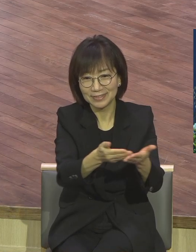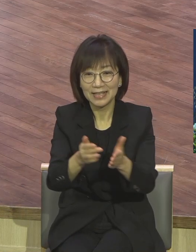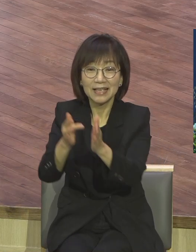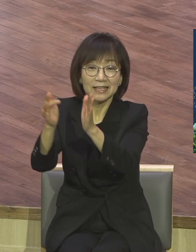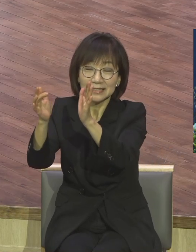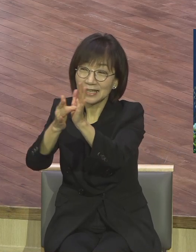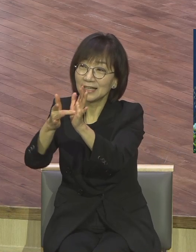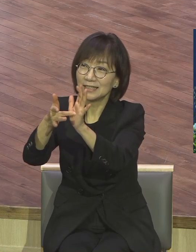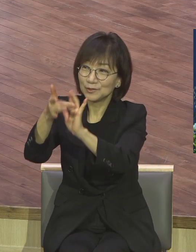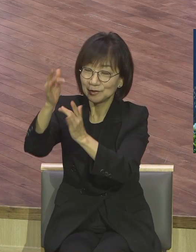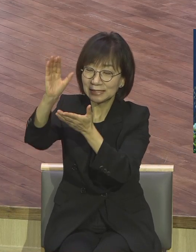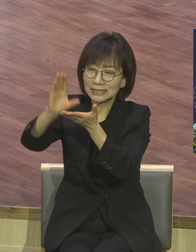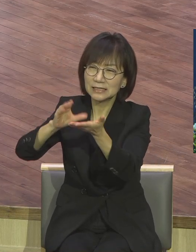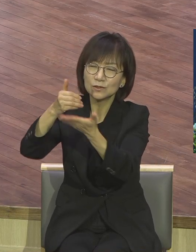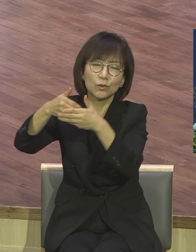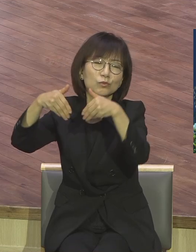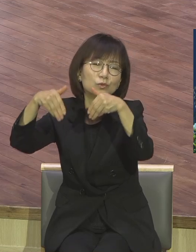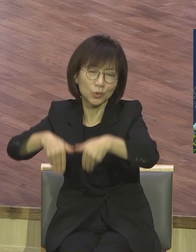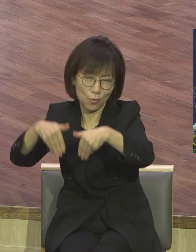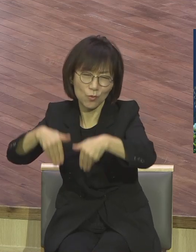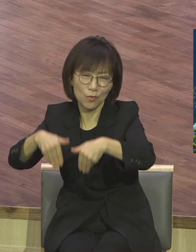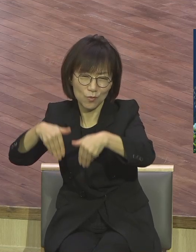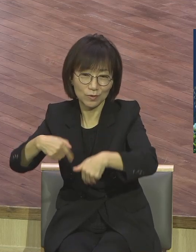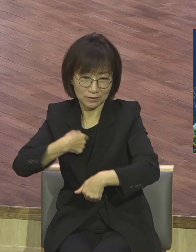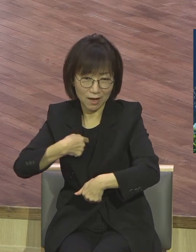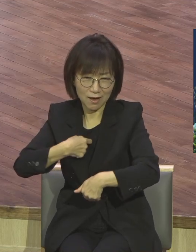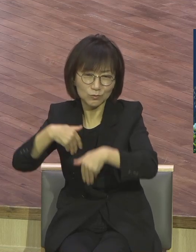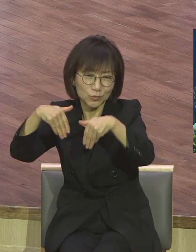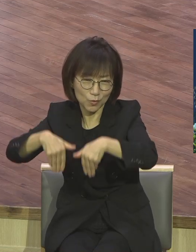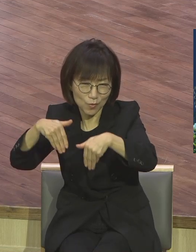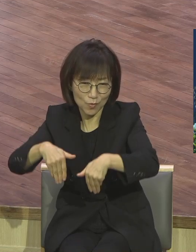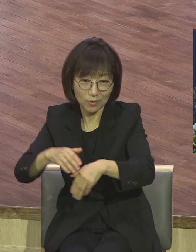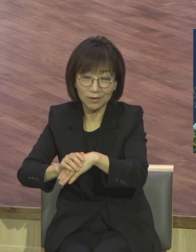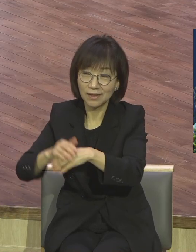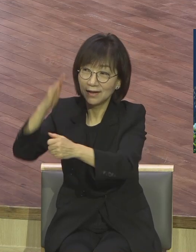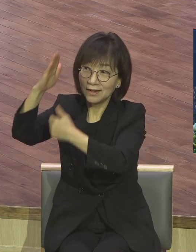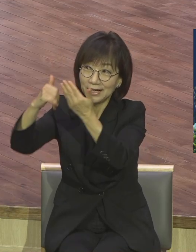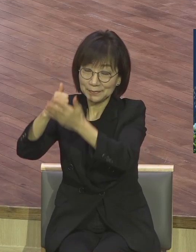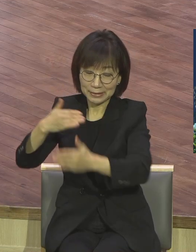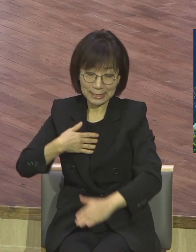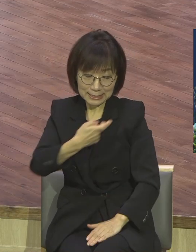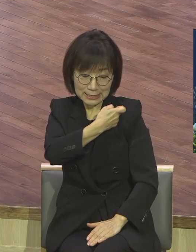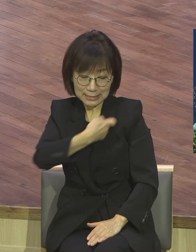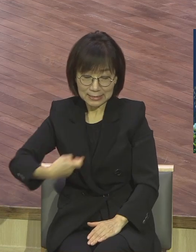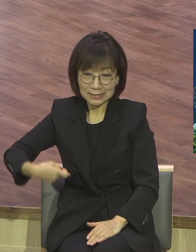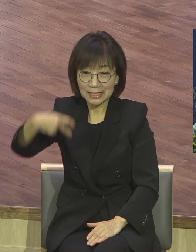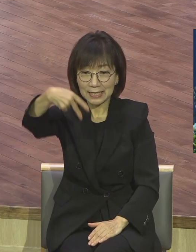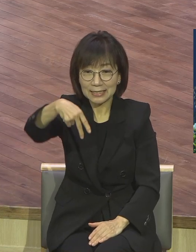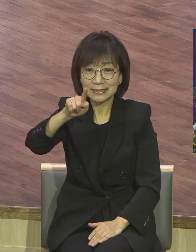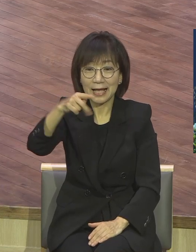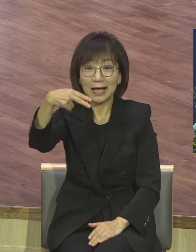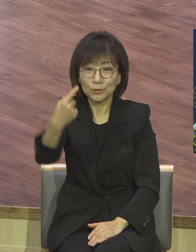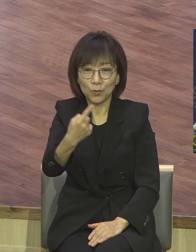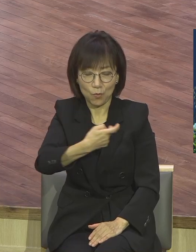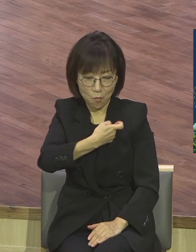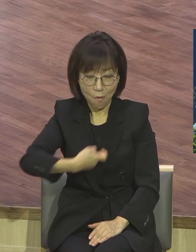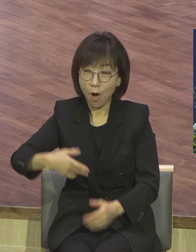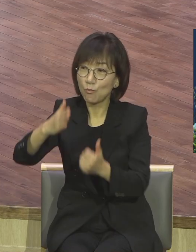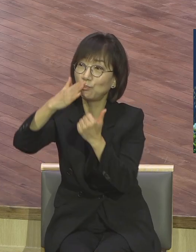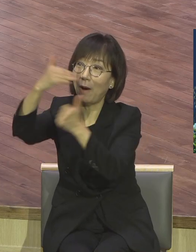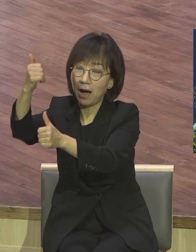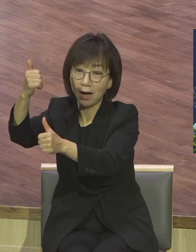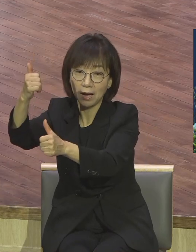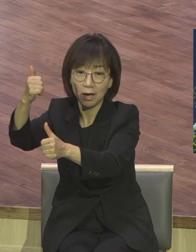예수 그리스도의 종이며 사도로 부르심을 받았고 하나님의 복음을